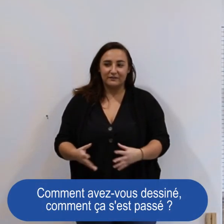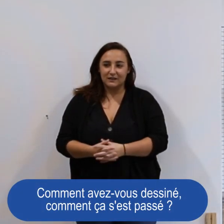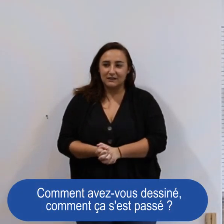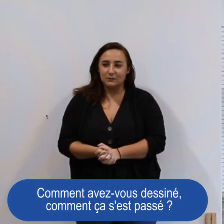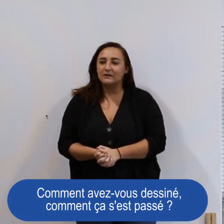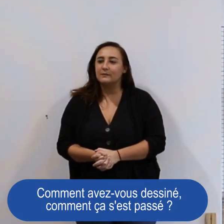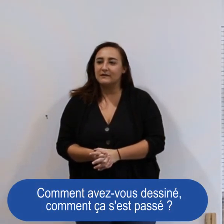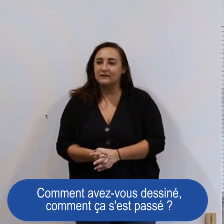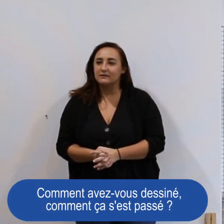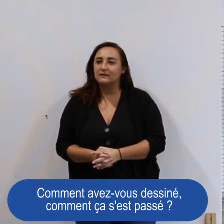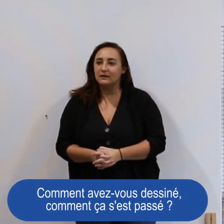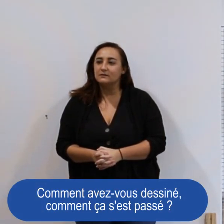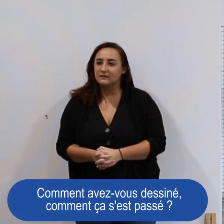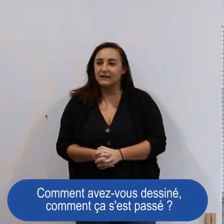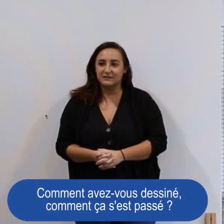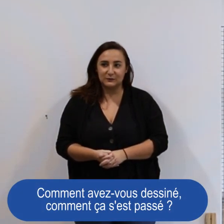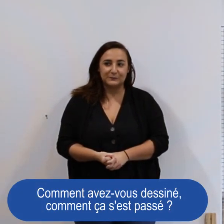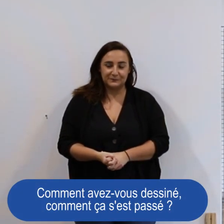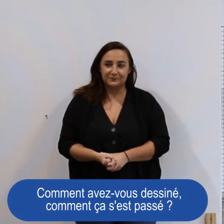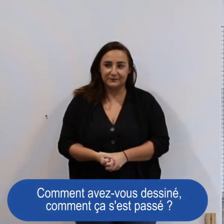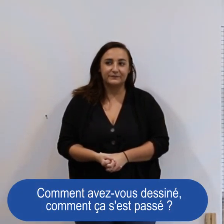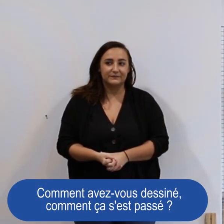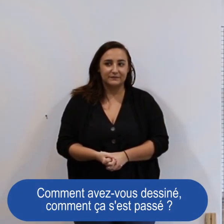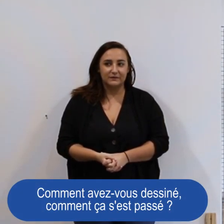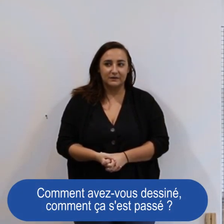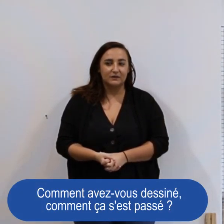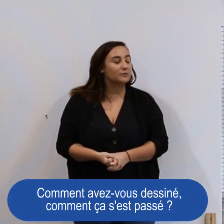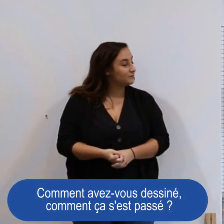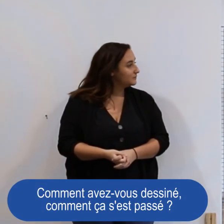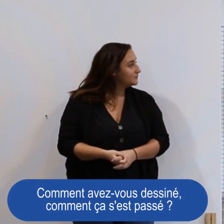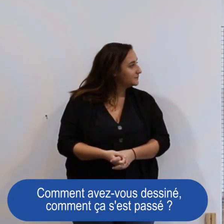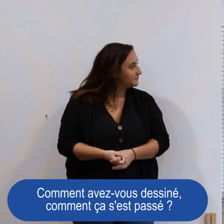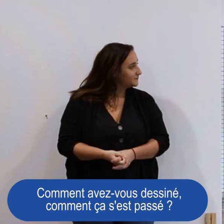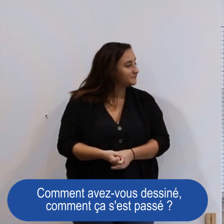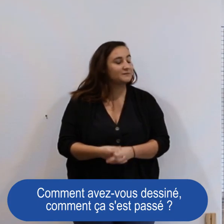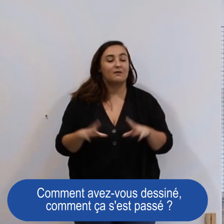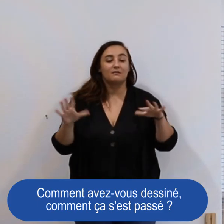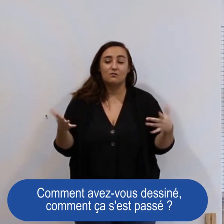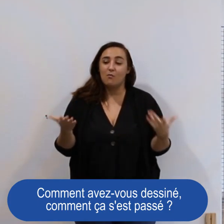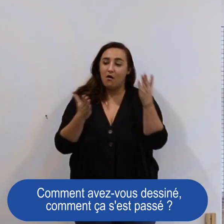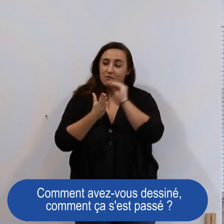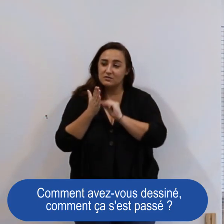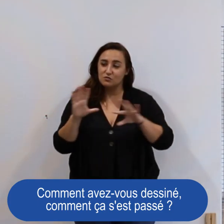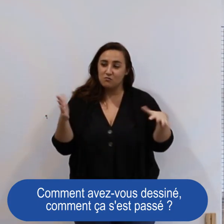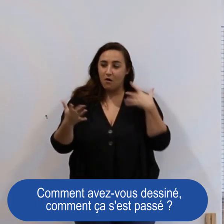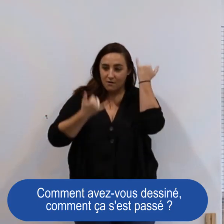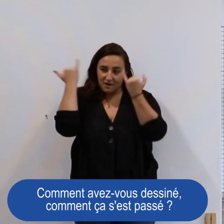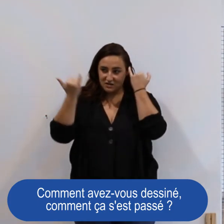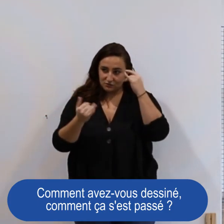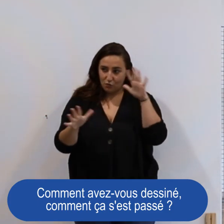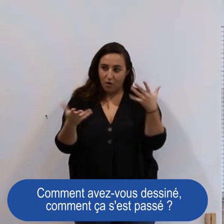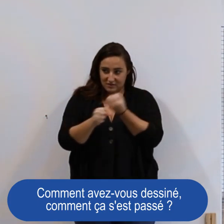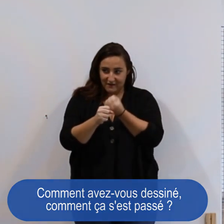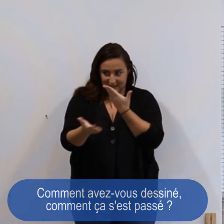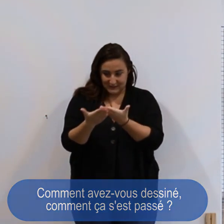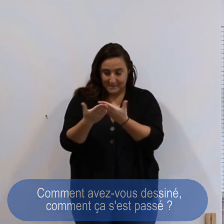Comment vous avez écrit? Comment ça s'est passé? C'est ça la question? Comment il a dessiné? Comment il a écrit? Comment est-ce qu'il travaille? Alors,